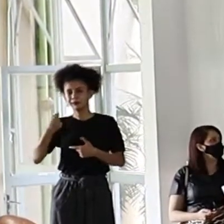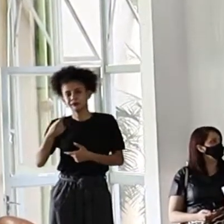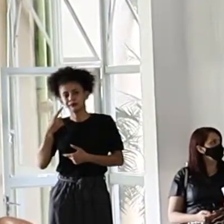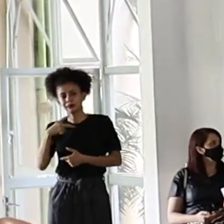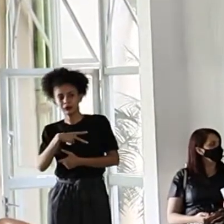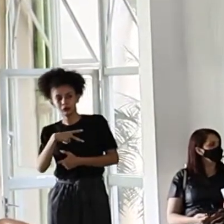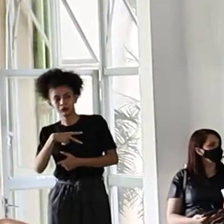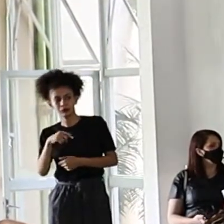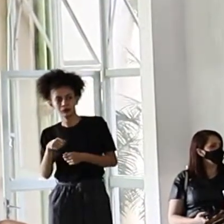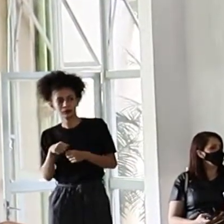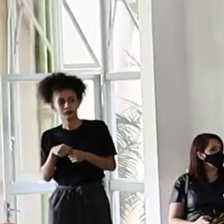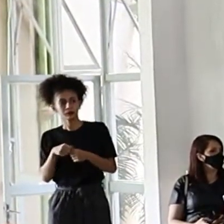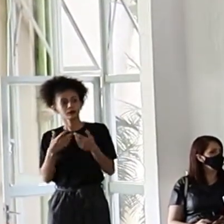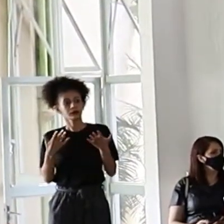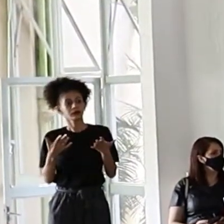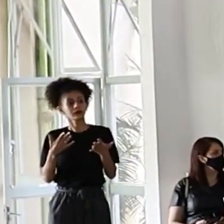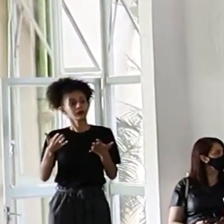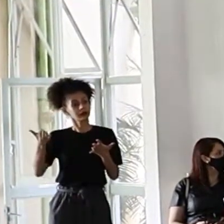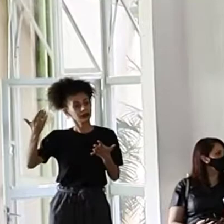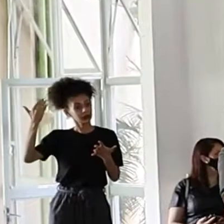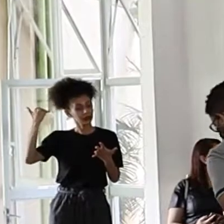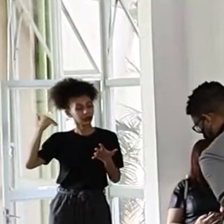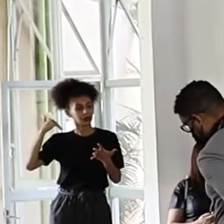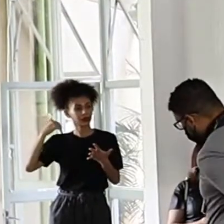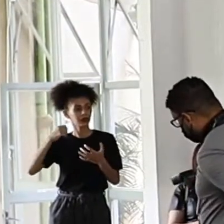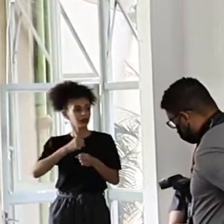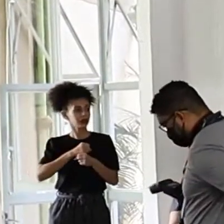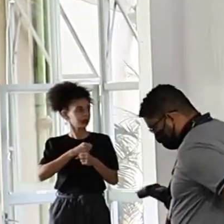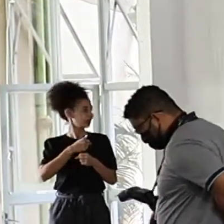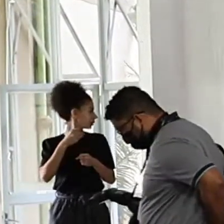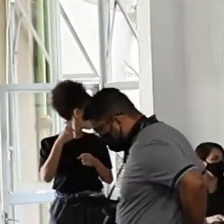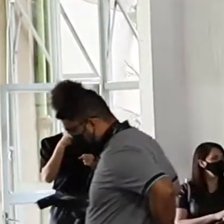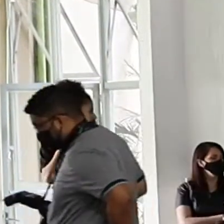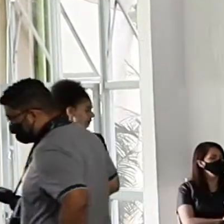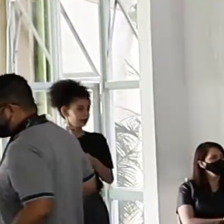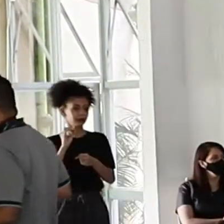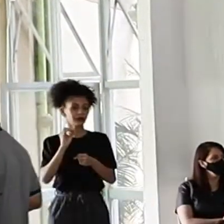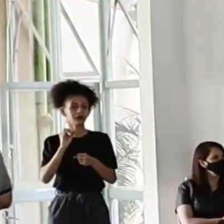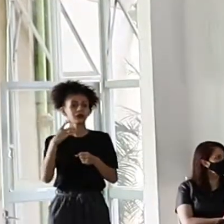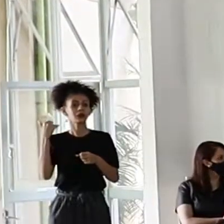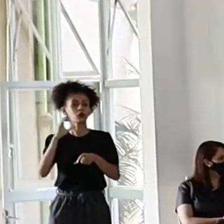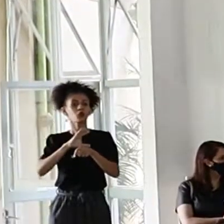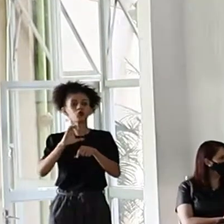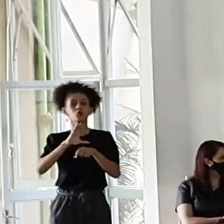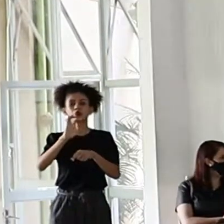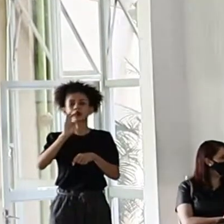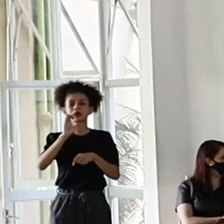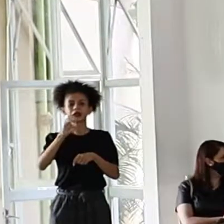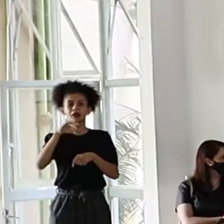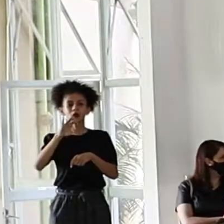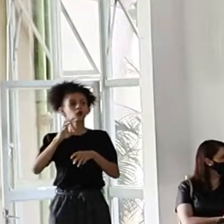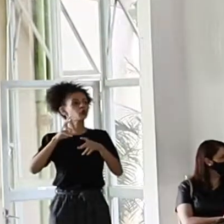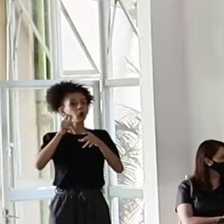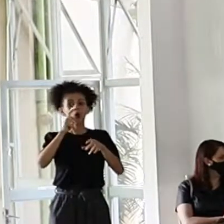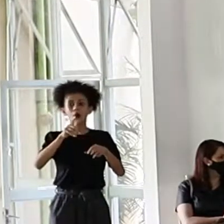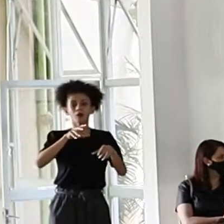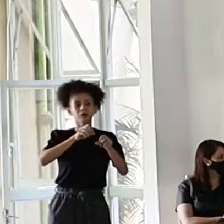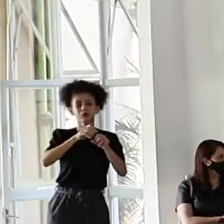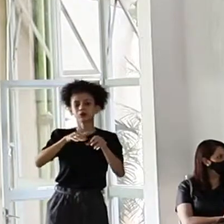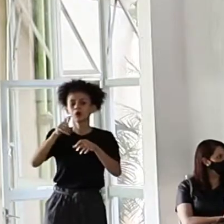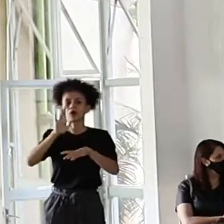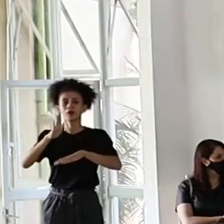70 gente realmente o curso técnico todo mundo sair com a profissão acabar com isso agora eu fui o